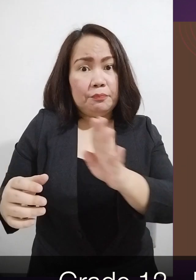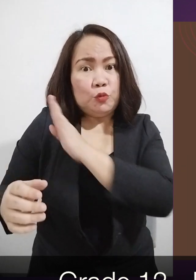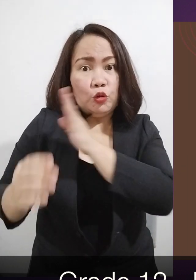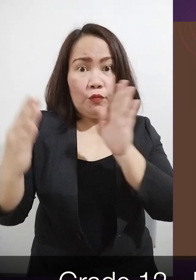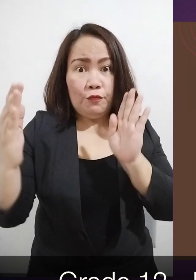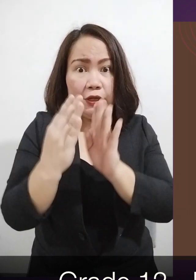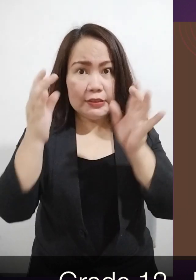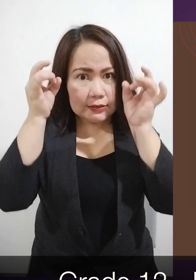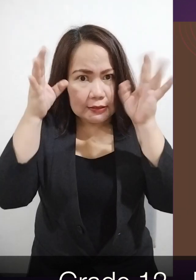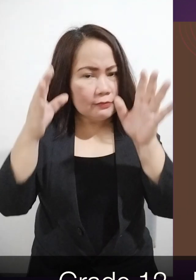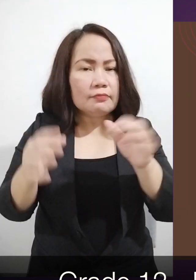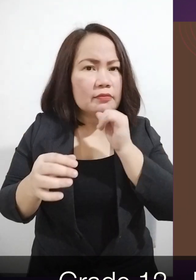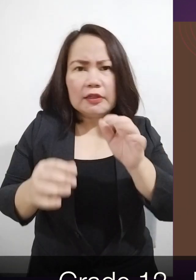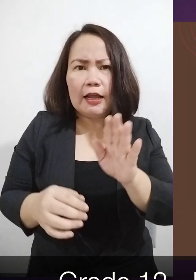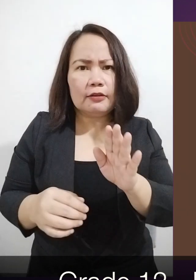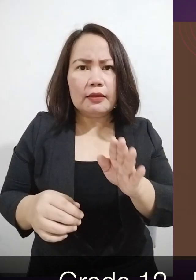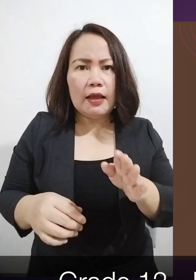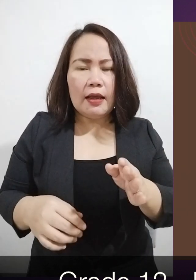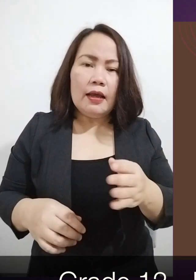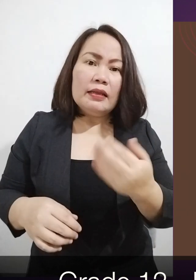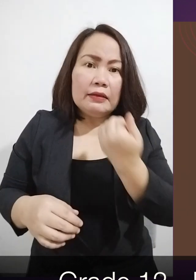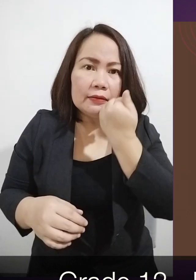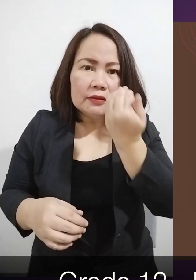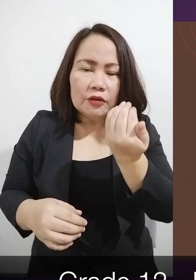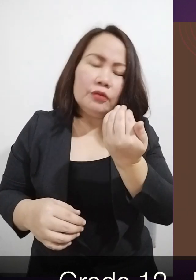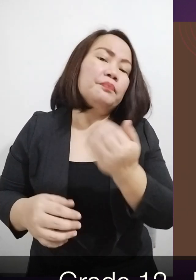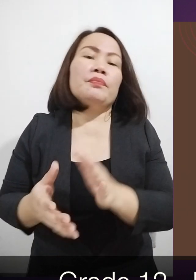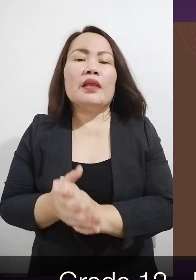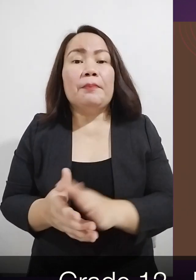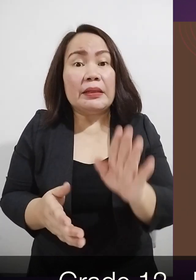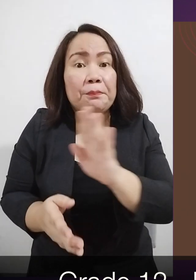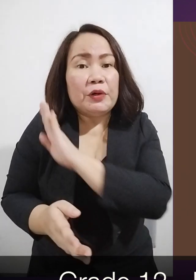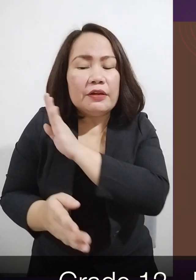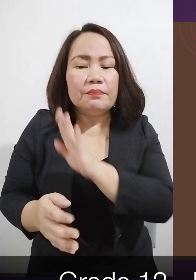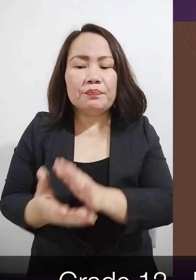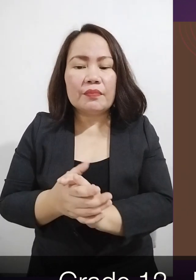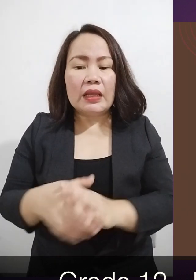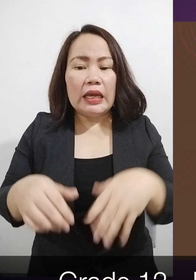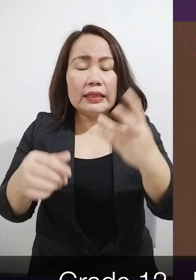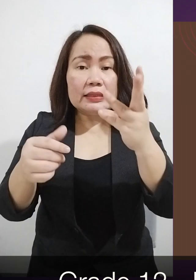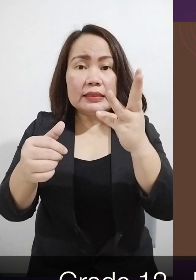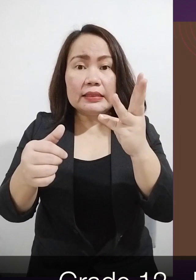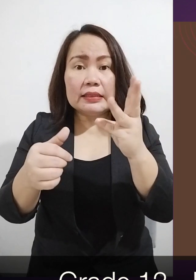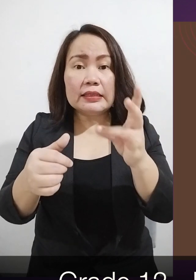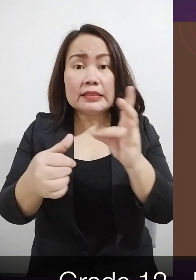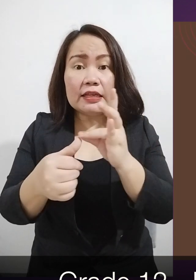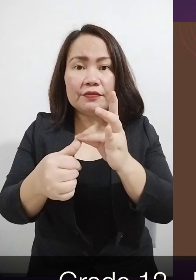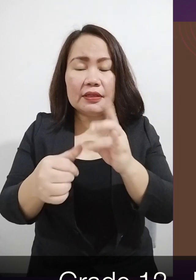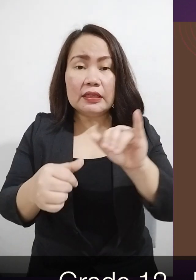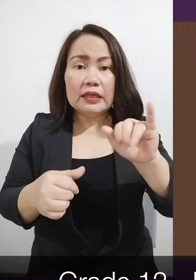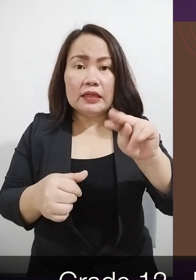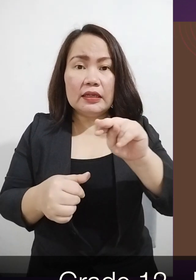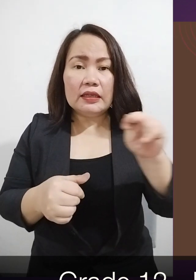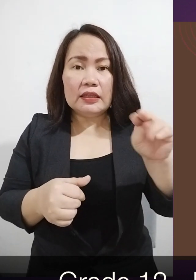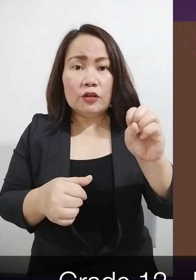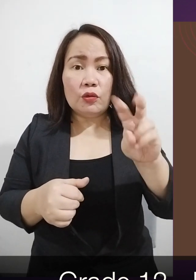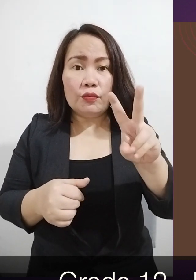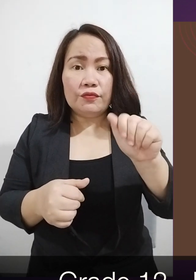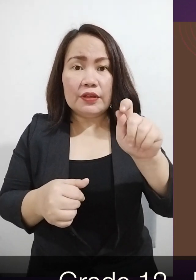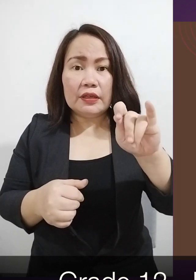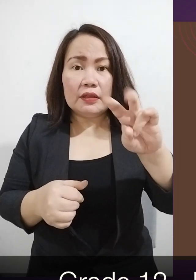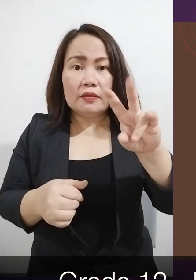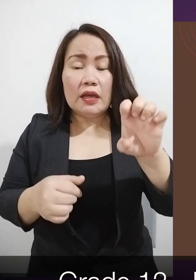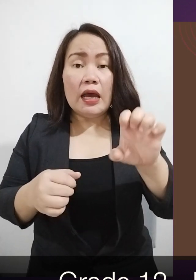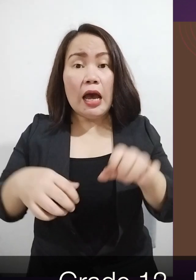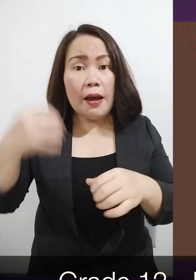mga ideya sa negosyo. 7. Innovative o makabagong. Ang mga negosyante ay may malalaking ideya sa negosyo